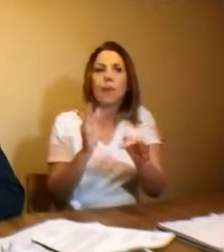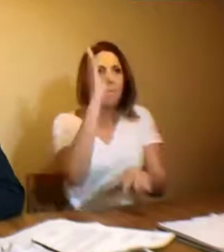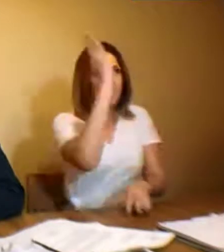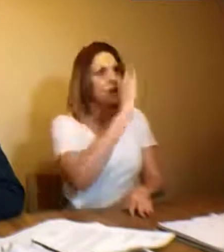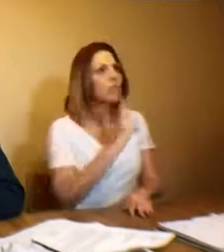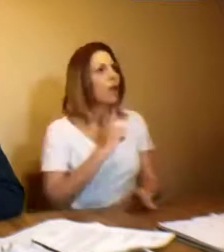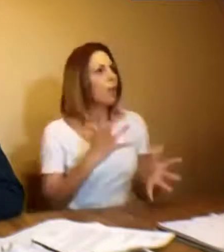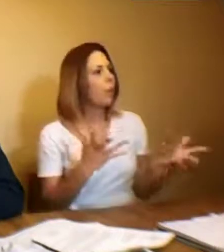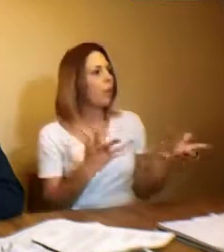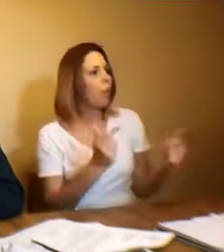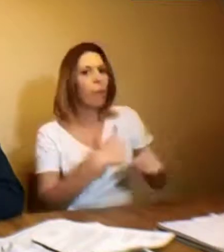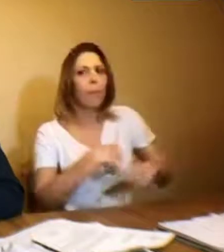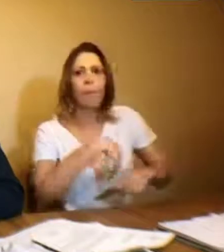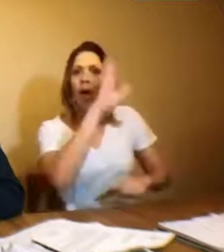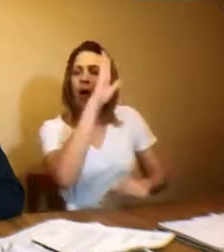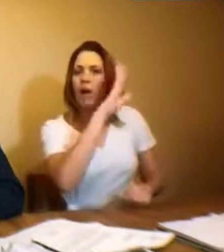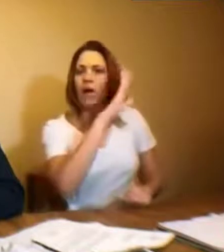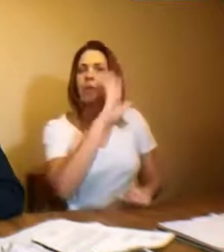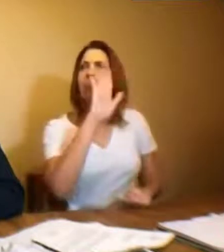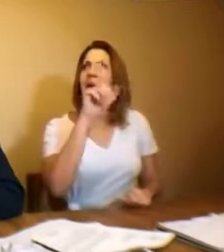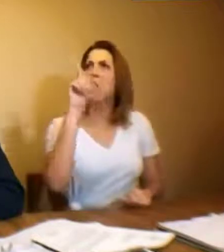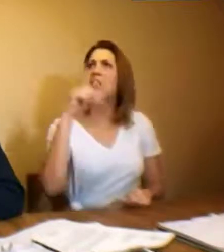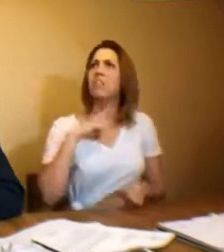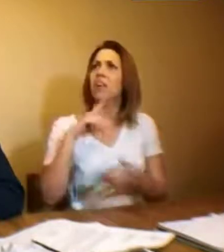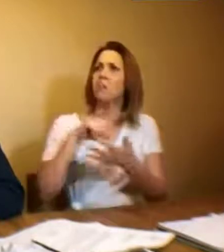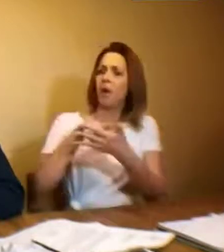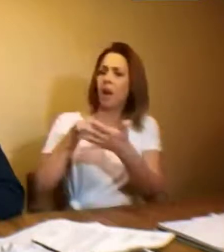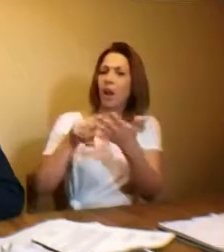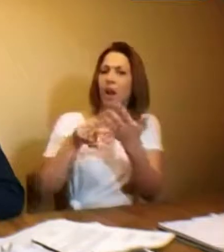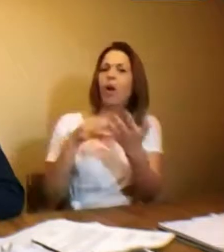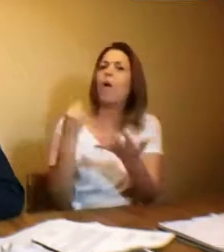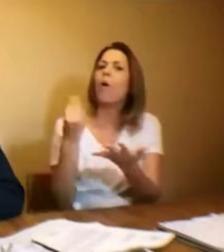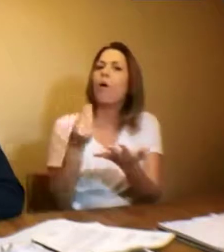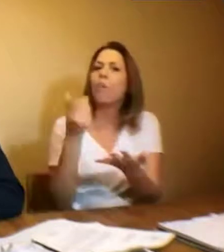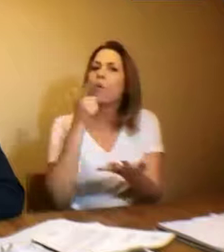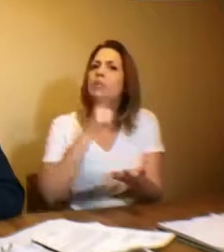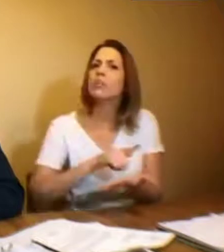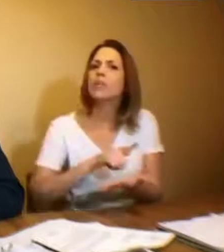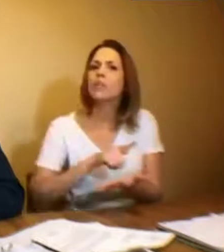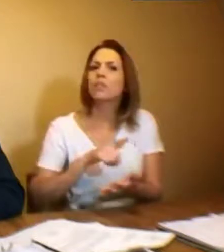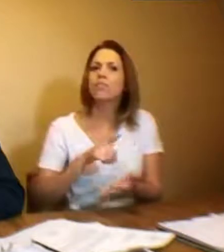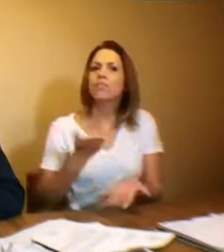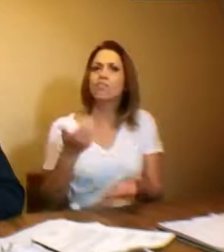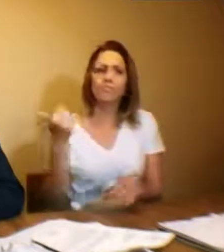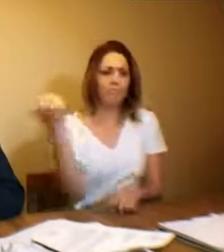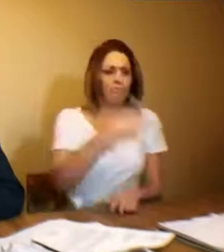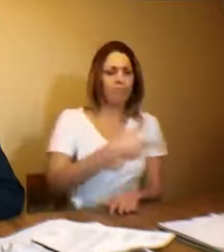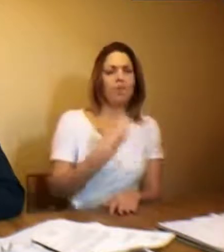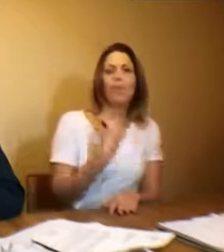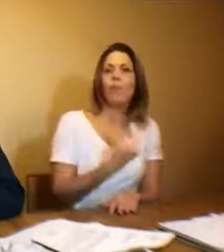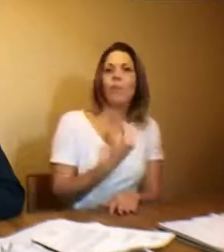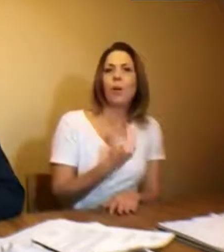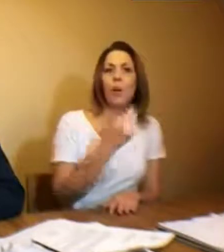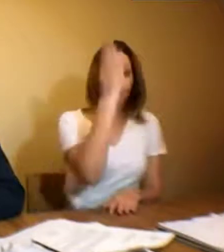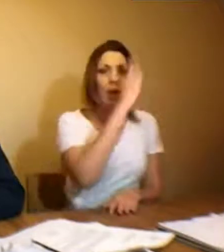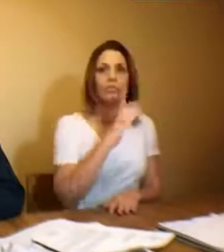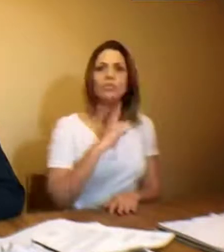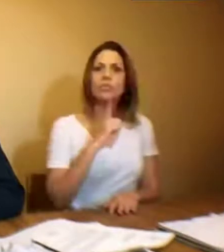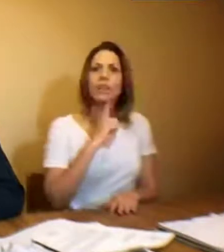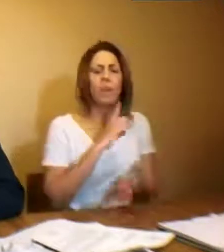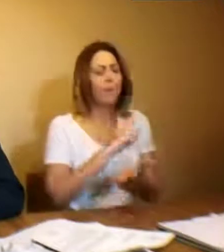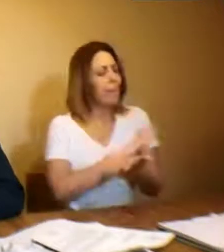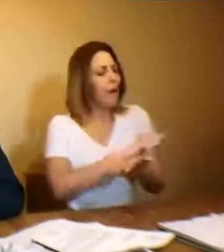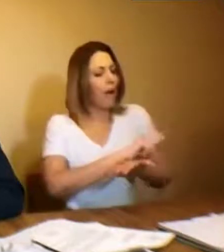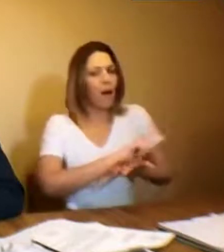o que eles são. E quando olha para o lado de cá, vejam o que nós temos e o que nós não somos.